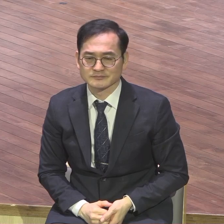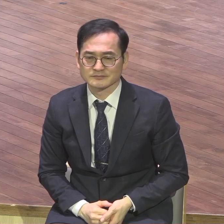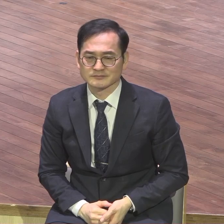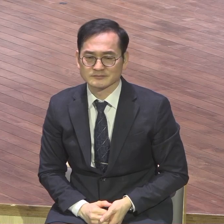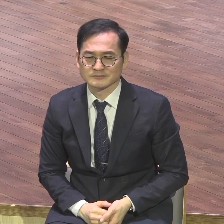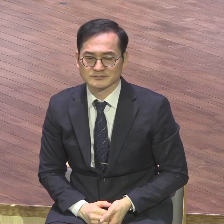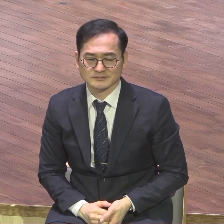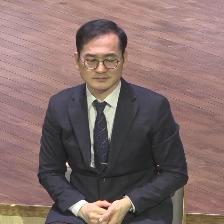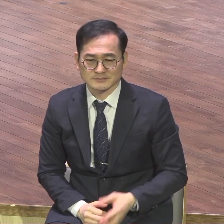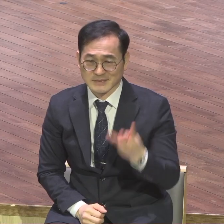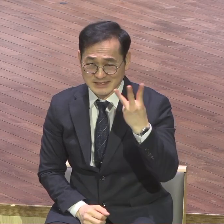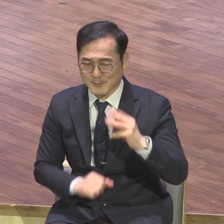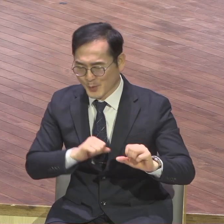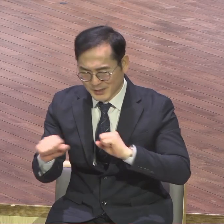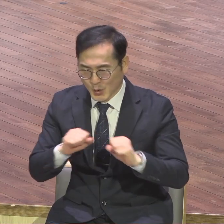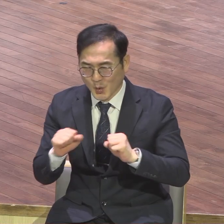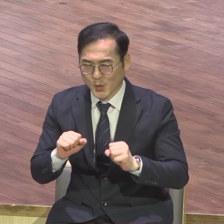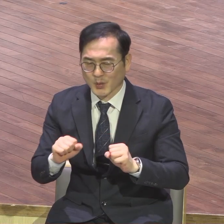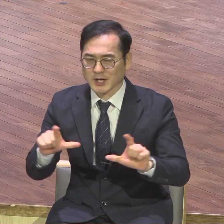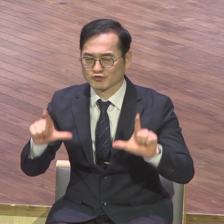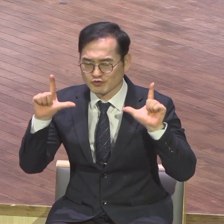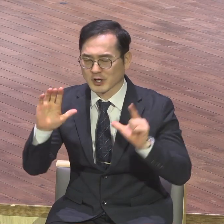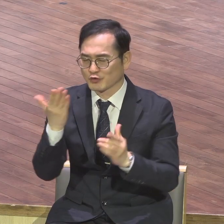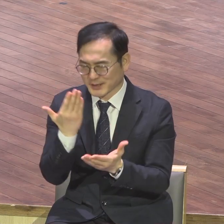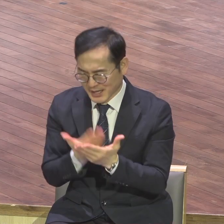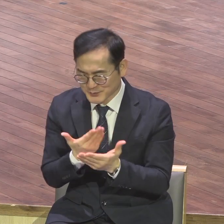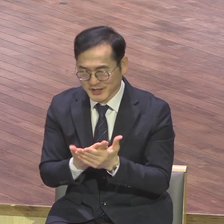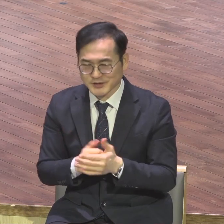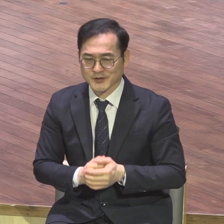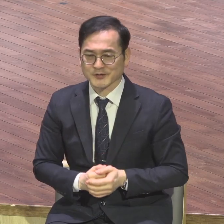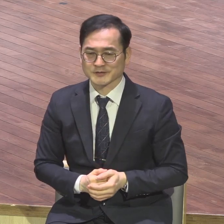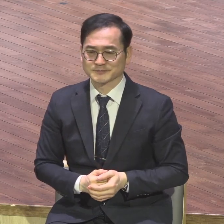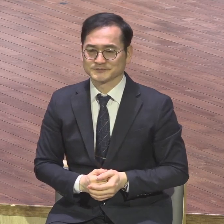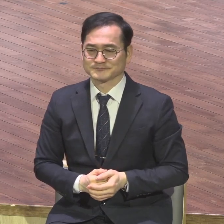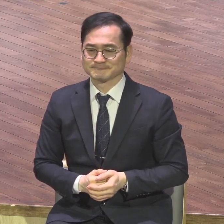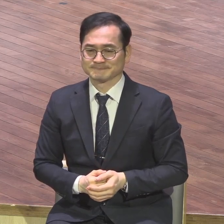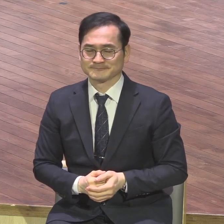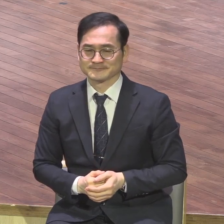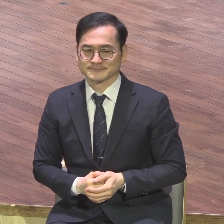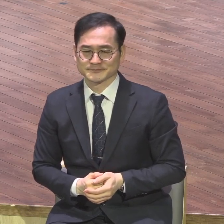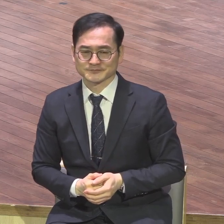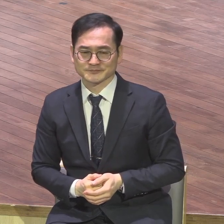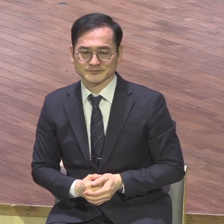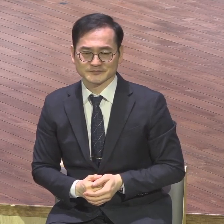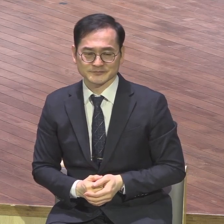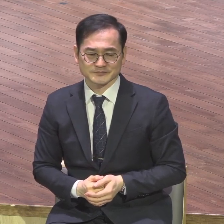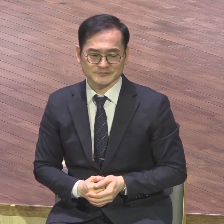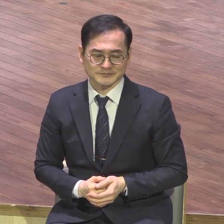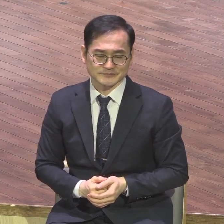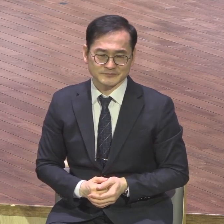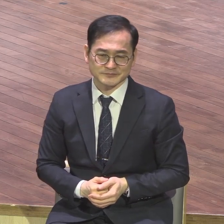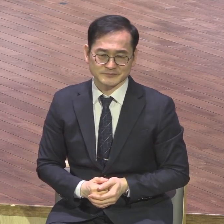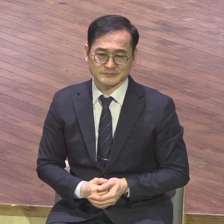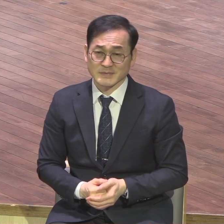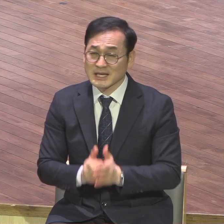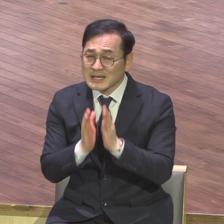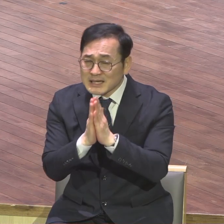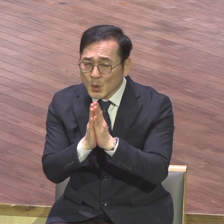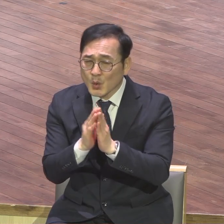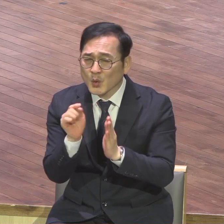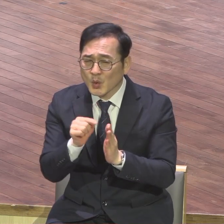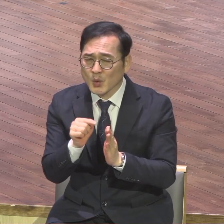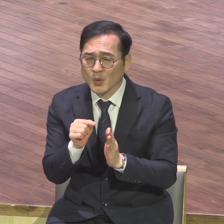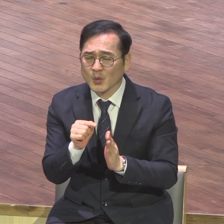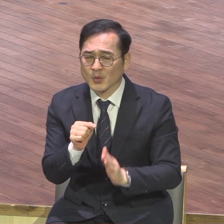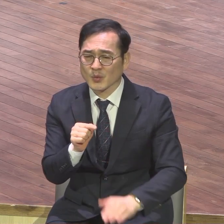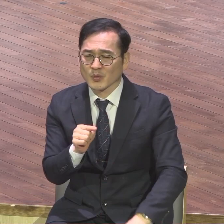하여 주옵소서. 사다만 운동, 사천망동 운동, 이삼일치 운동의 주역이 되게 하여 주옵소서. 그거보다 위대한 기도 없어요. 이거 하려고 하면